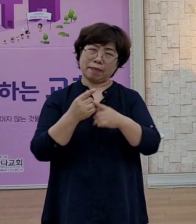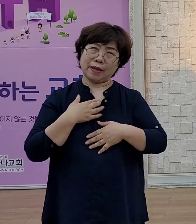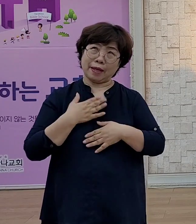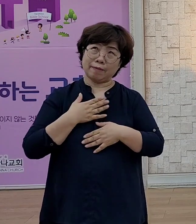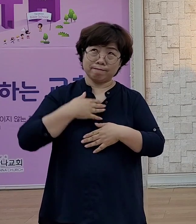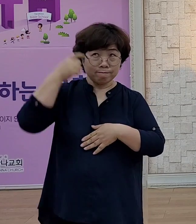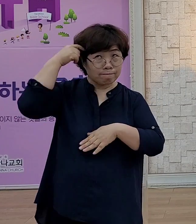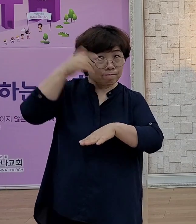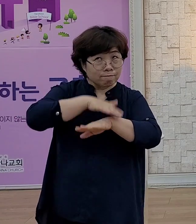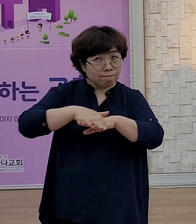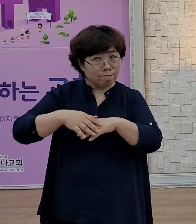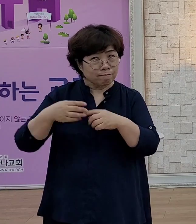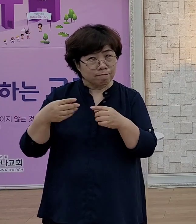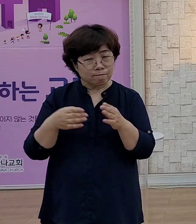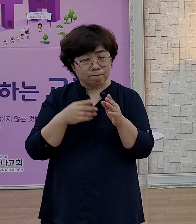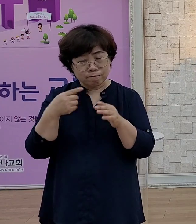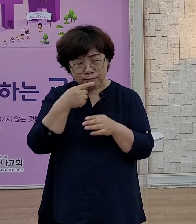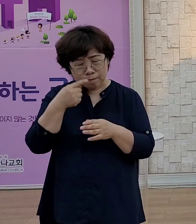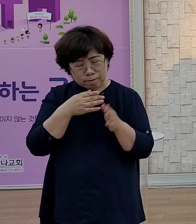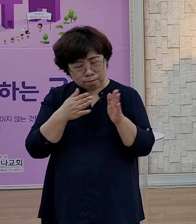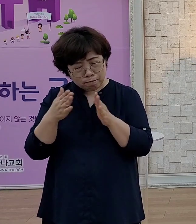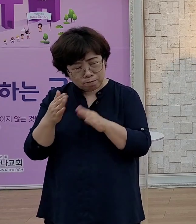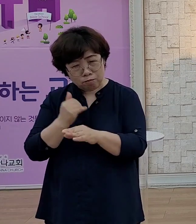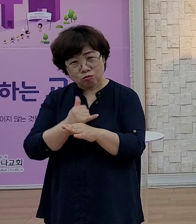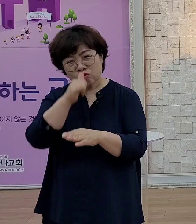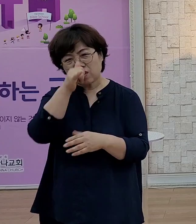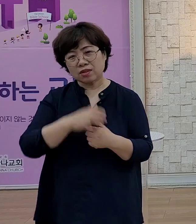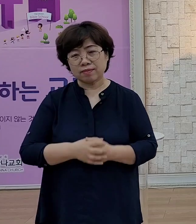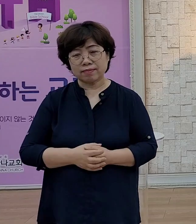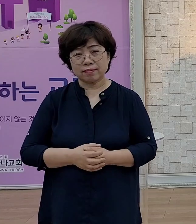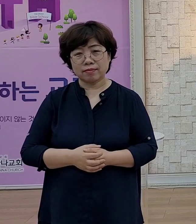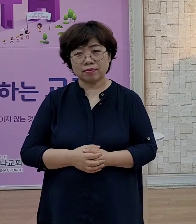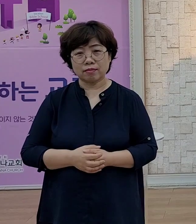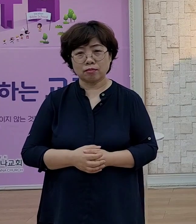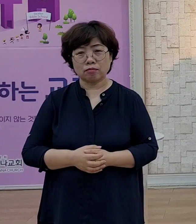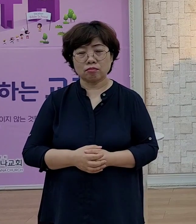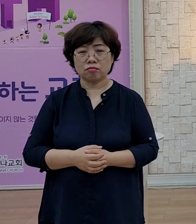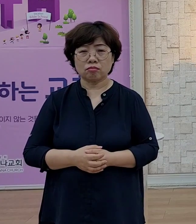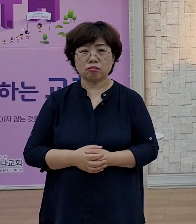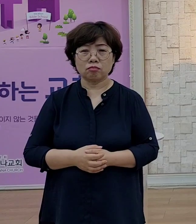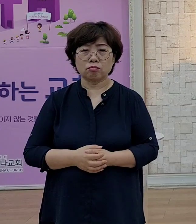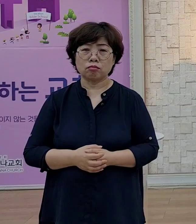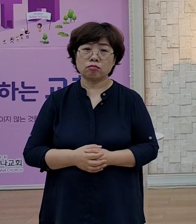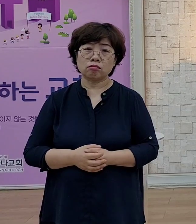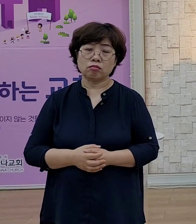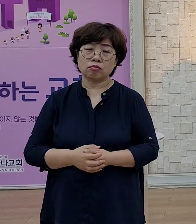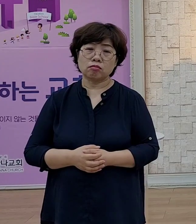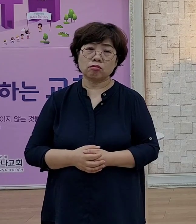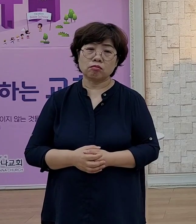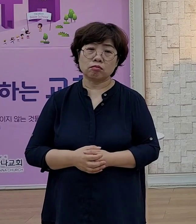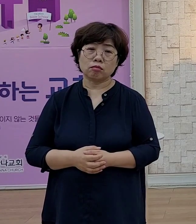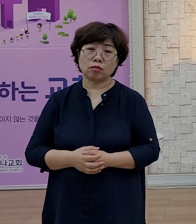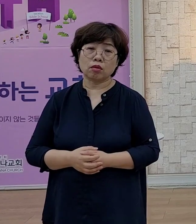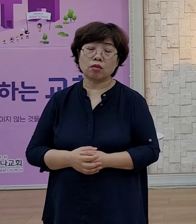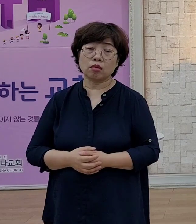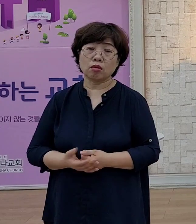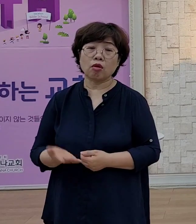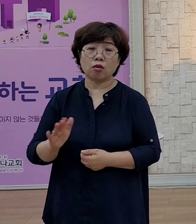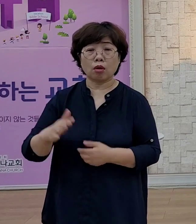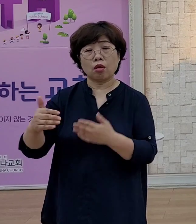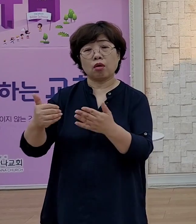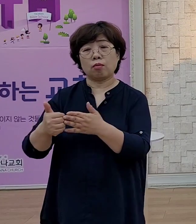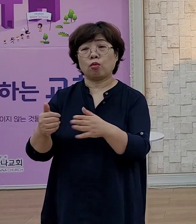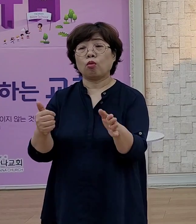계획하고 준비하고 있습니다. 여러분, 그러면 하나님은 어디에 계십니까? 여러분,